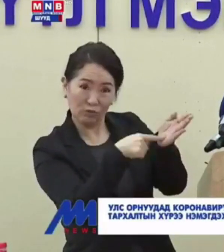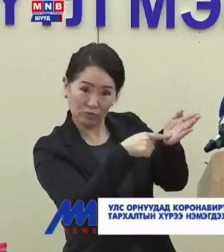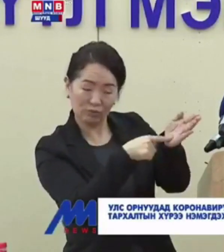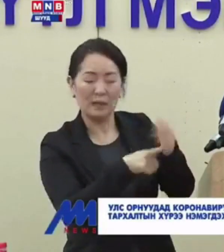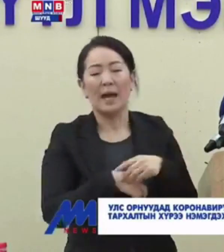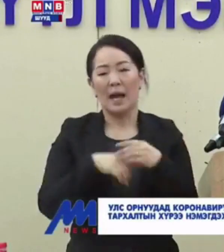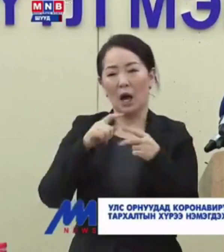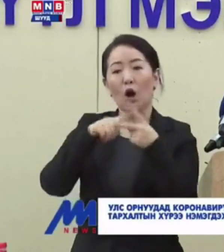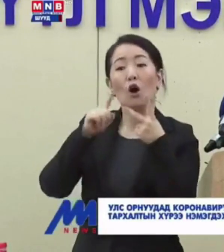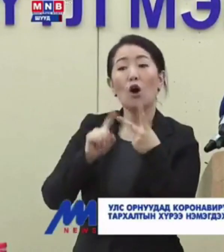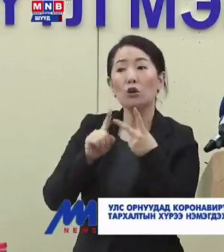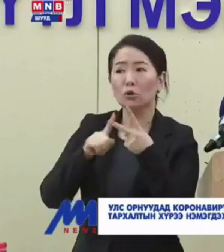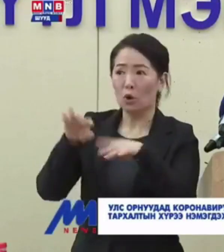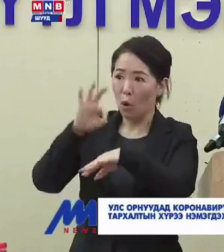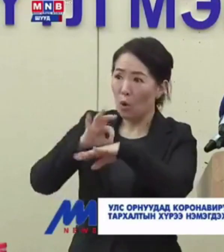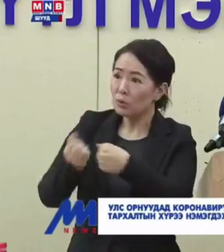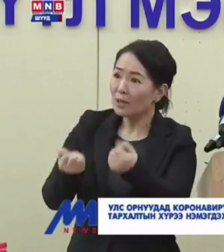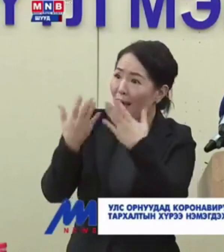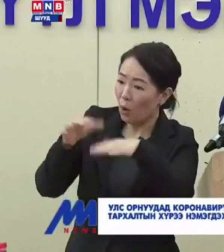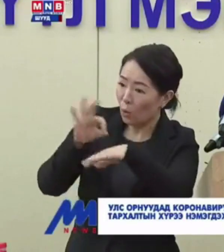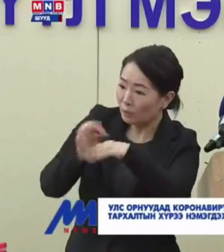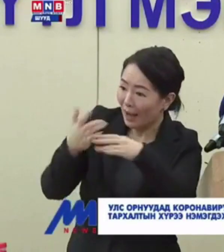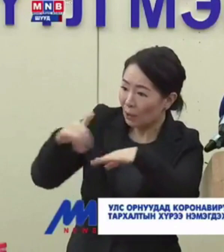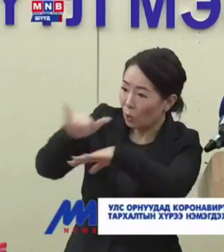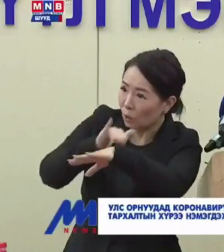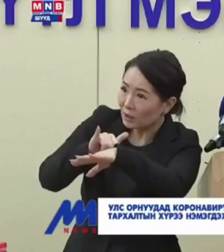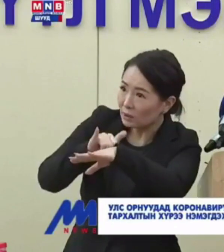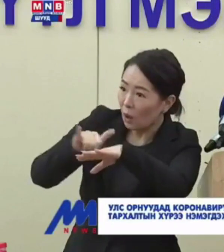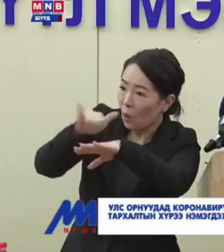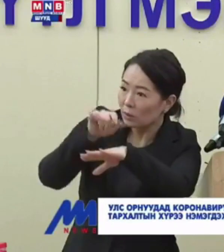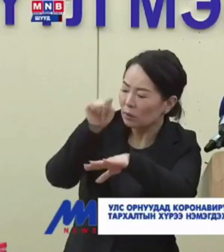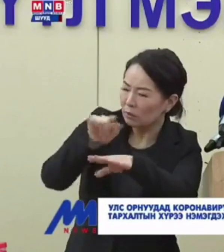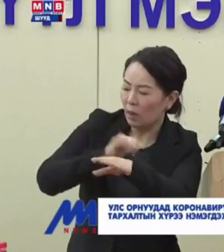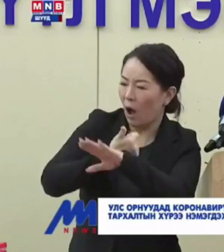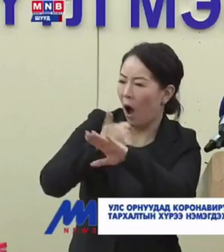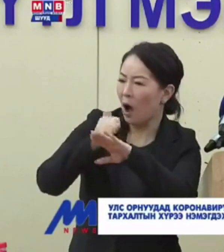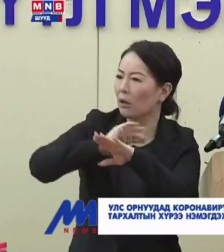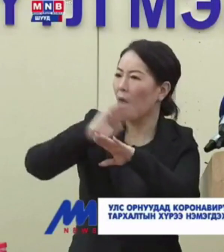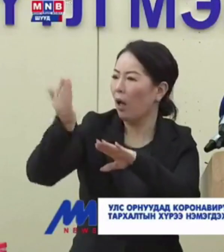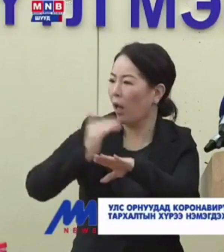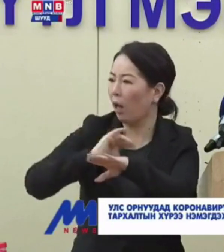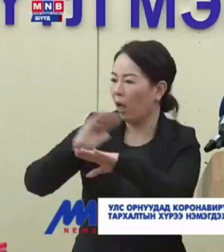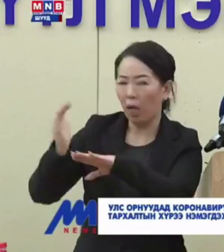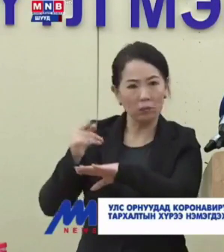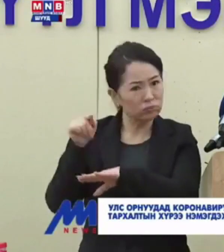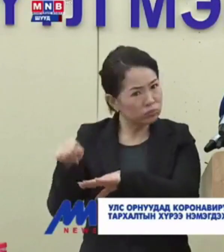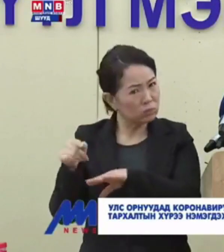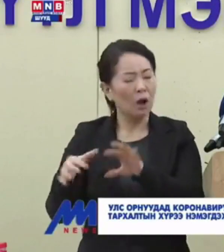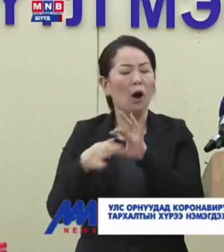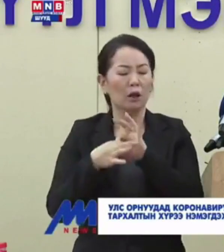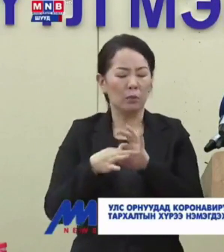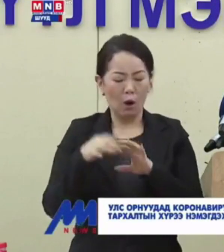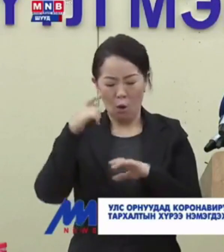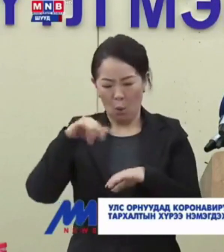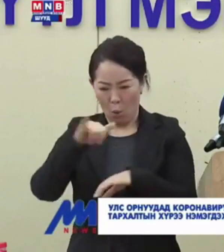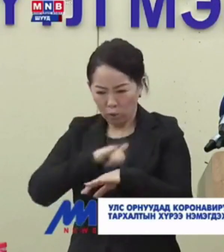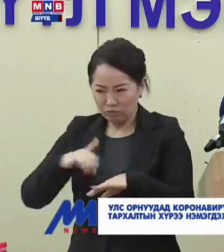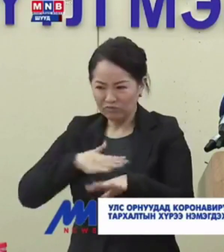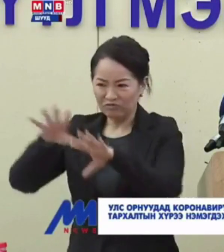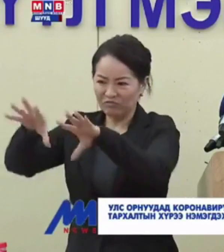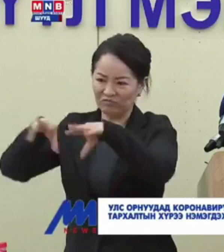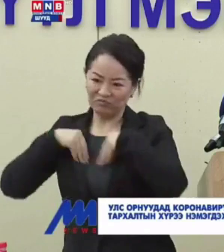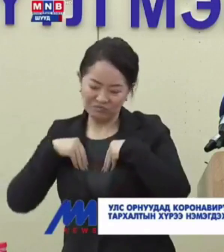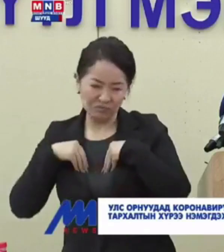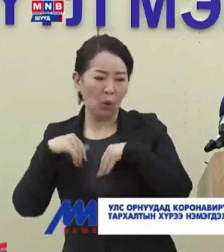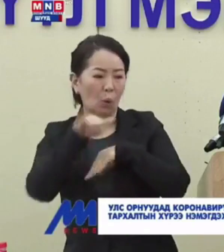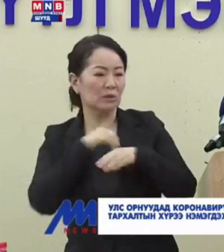нь одоо өвчл гарсан бүс нутагт аялсан тохиолдол бол цаашдаа өөрийн эх орондоо бол халдварыг авчирч байна гэсэн одоо ийм зүйл.